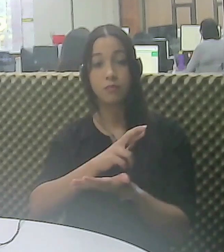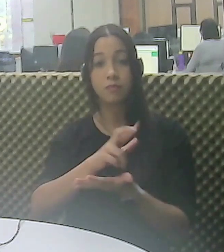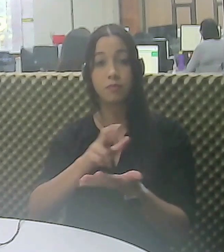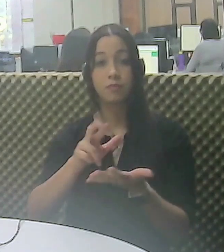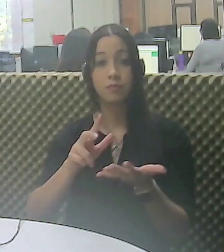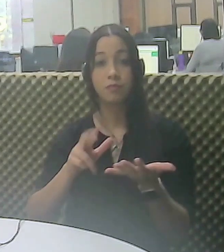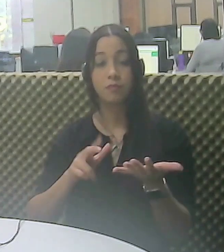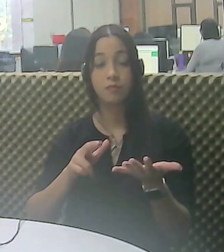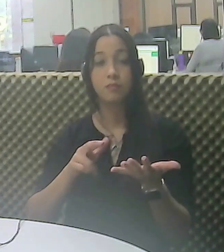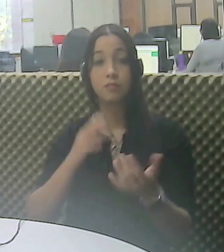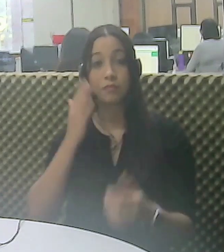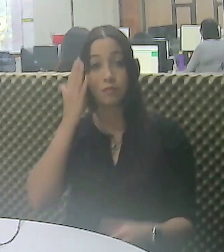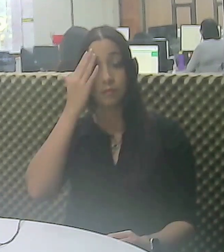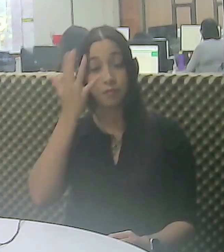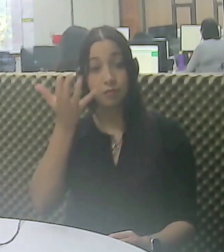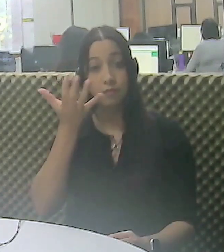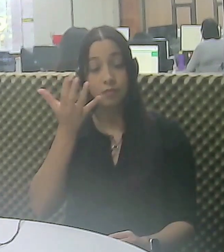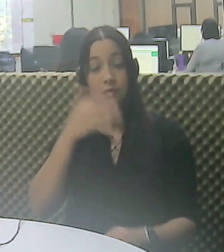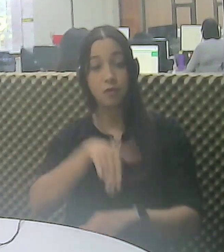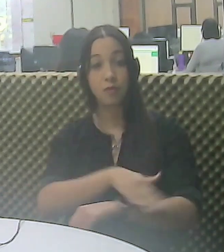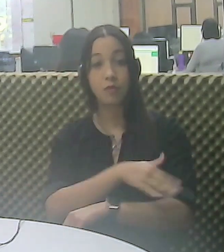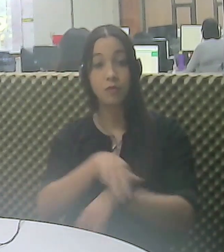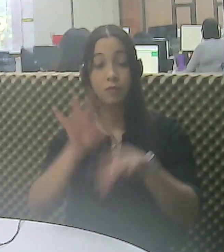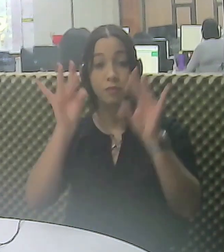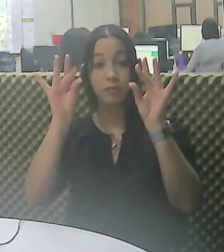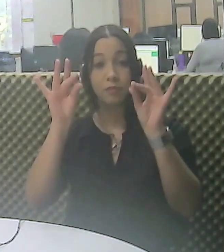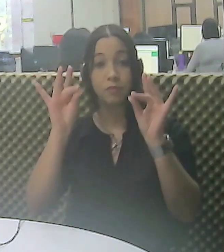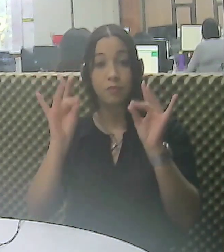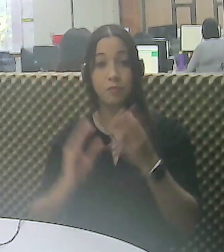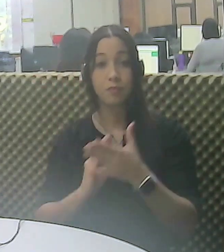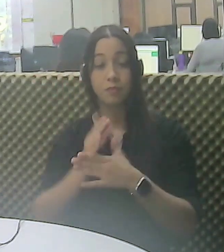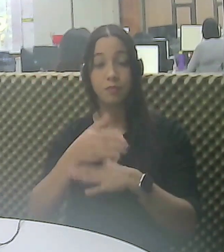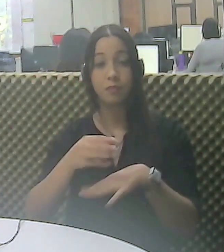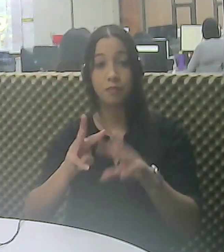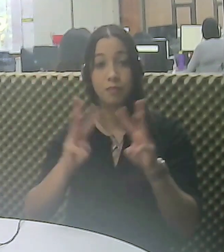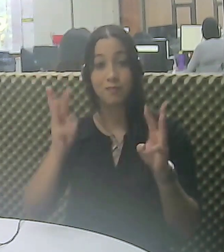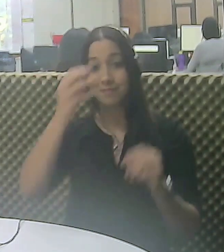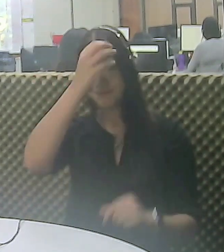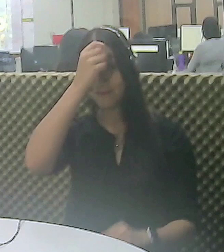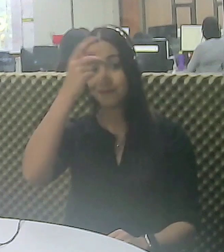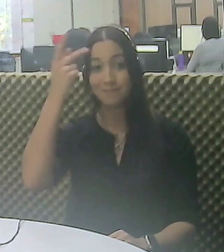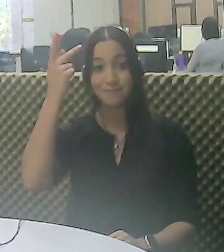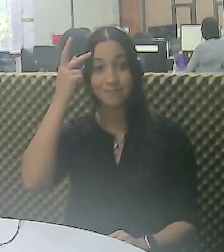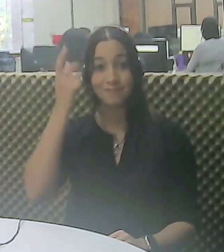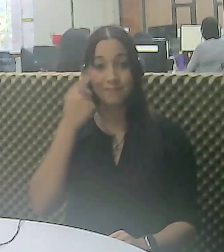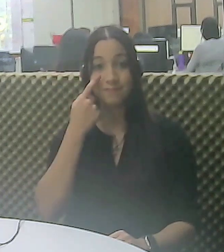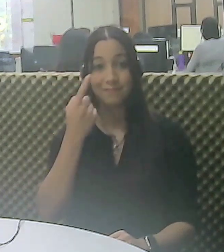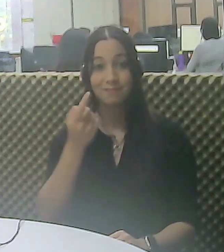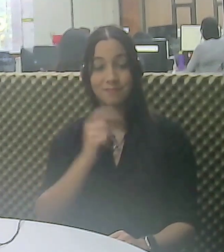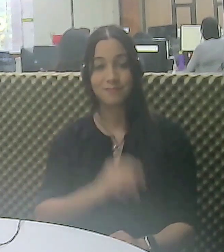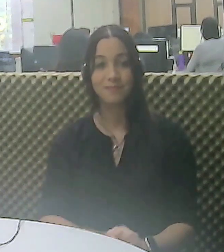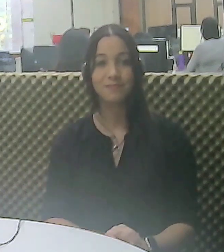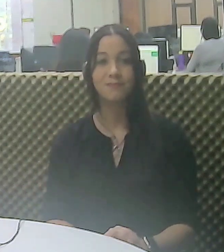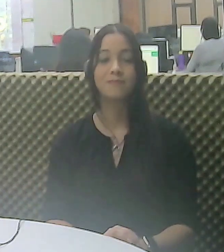outros. Quer saber as datas e endereços detalhados? Acesse o portal da Prefeitura e confira.